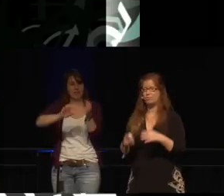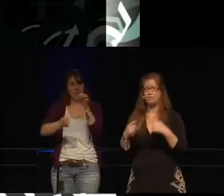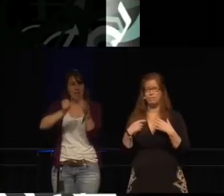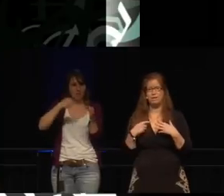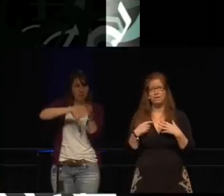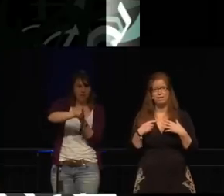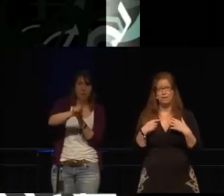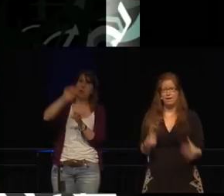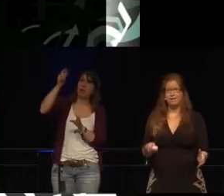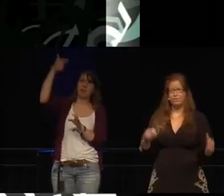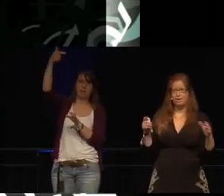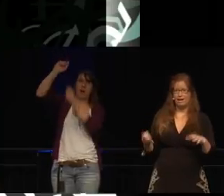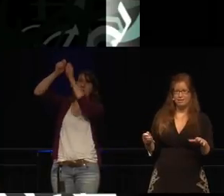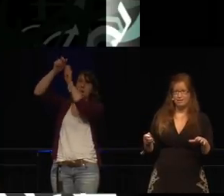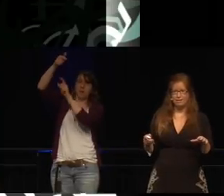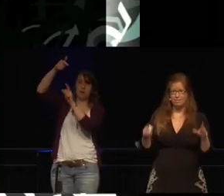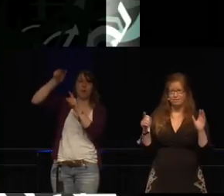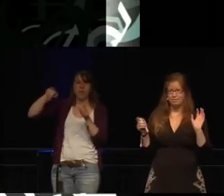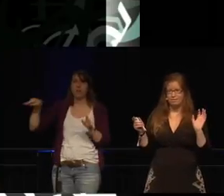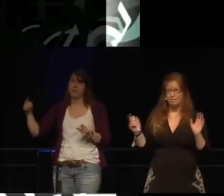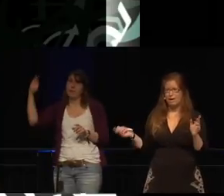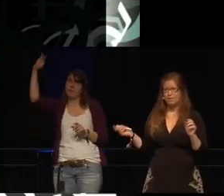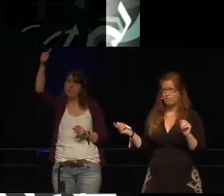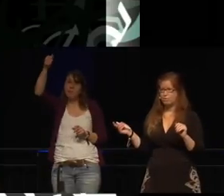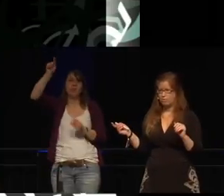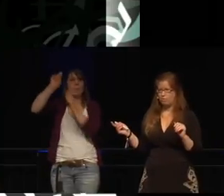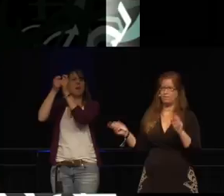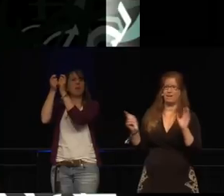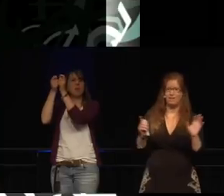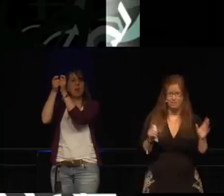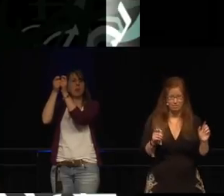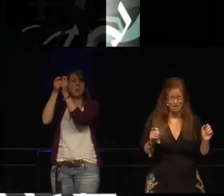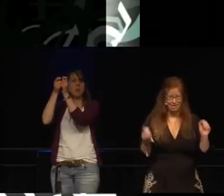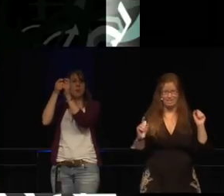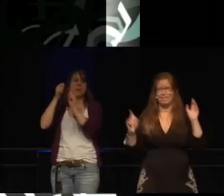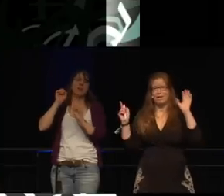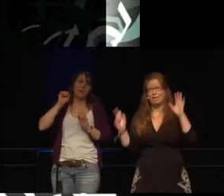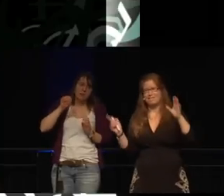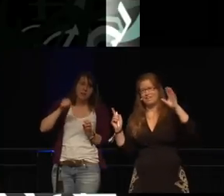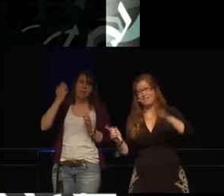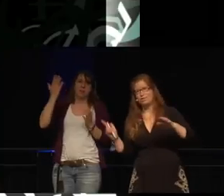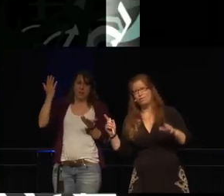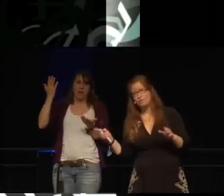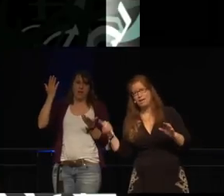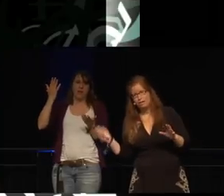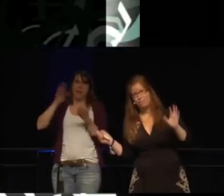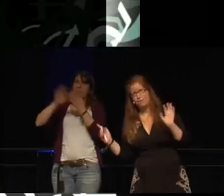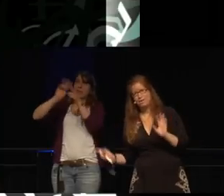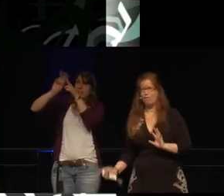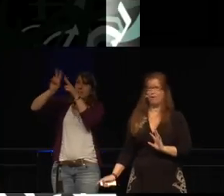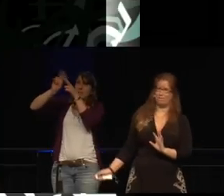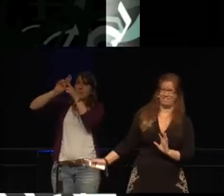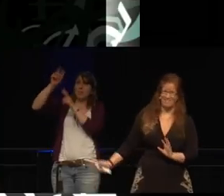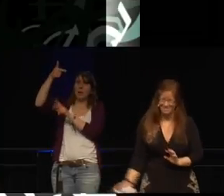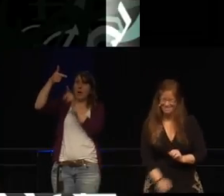las imágenes de la habitación vacía en el banco me fueron mostradas, pero en realidad el banco